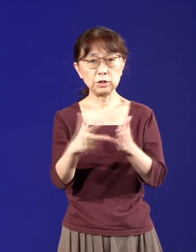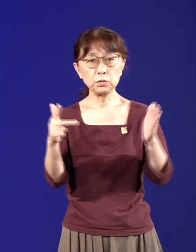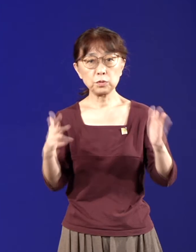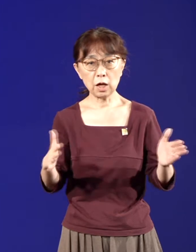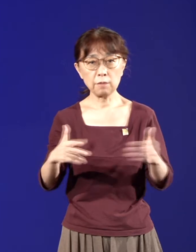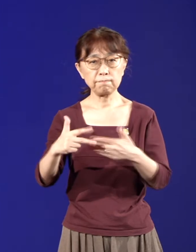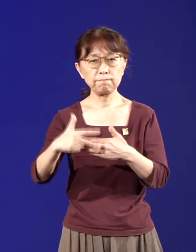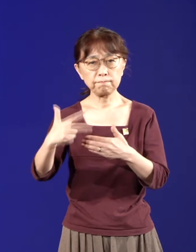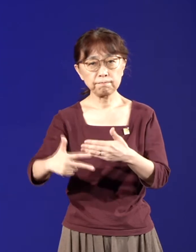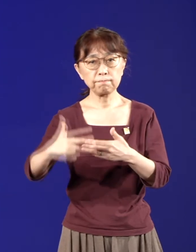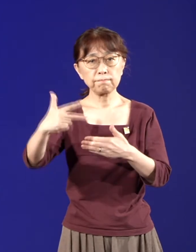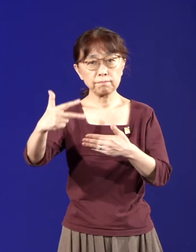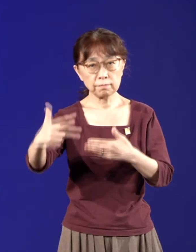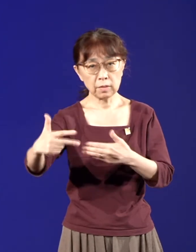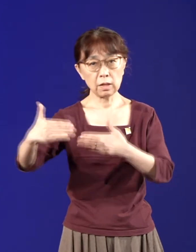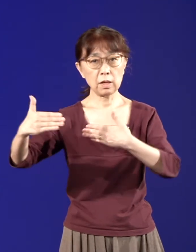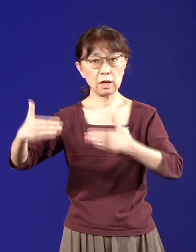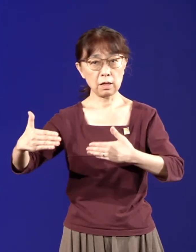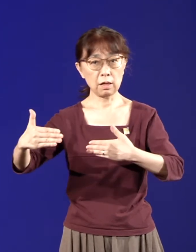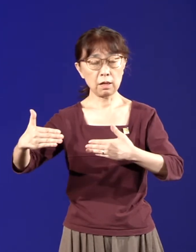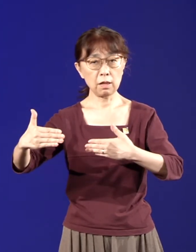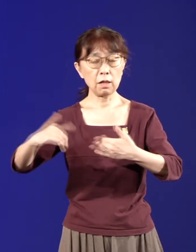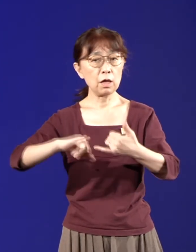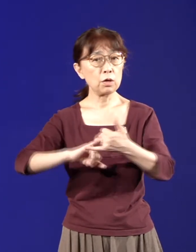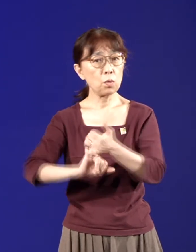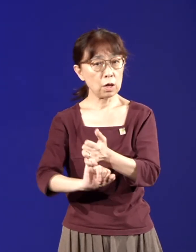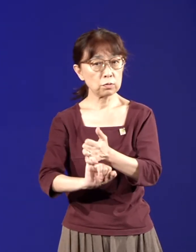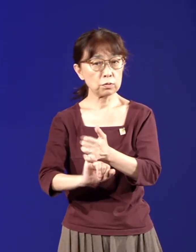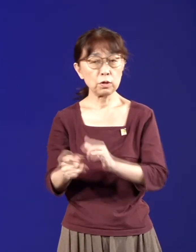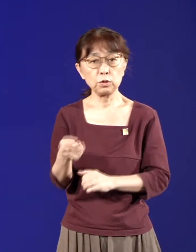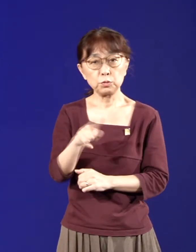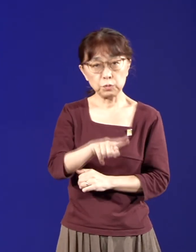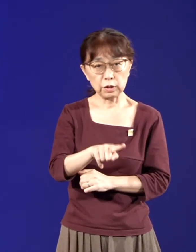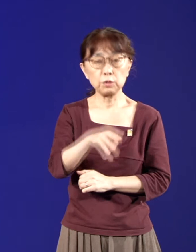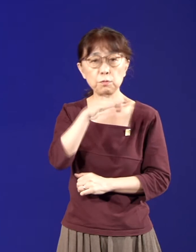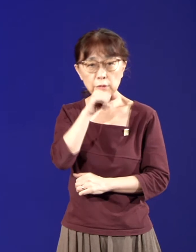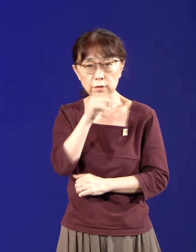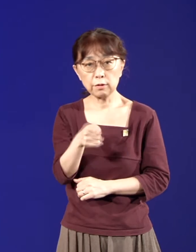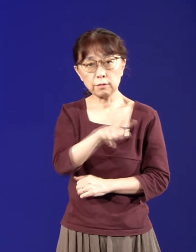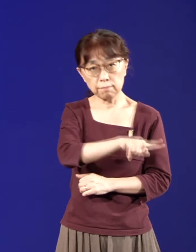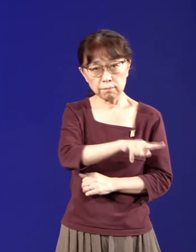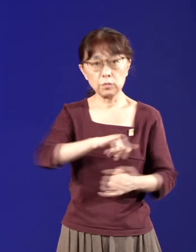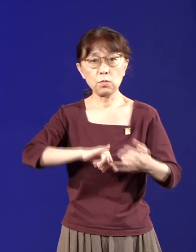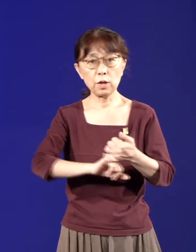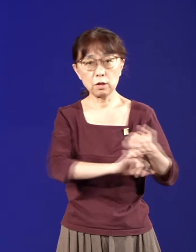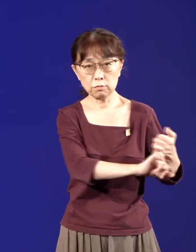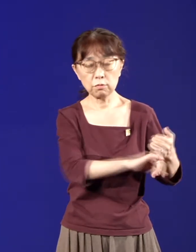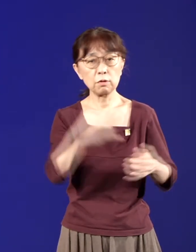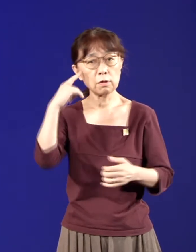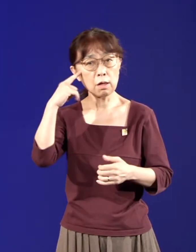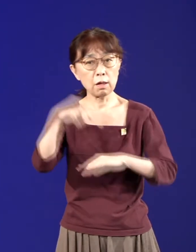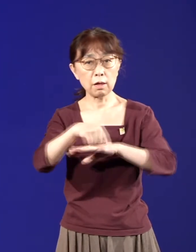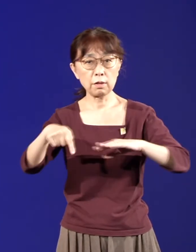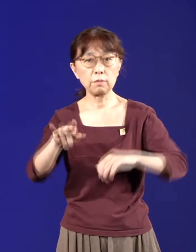の間を空けてですね、予約を次の年代の予約を開始をしたいとこのように考えているところであ